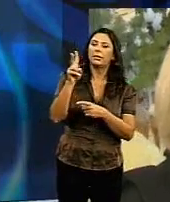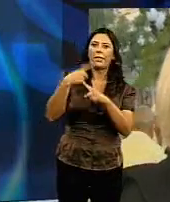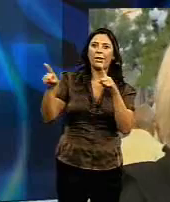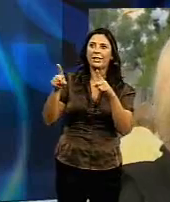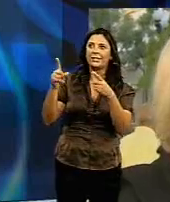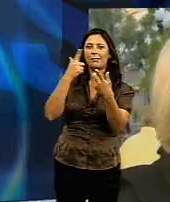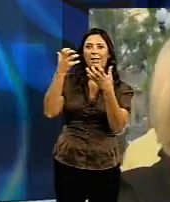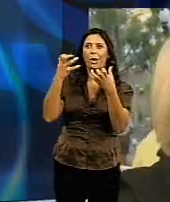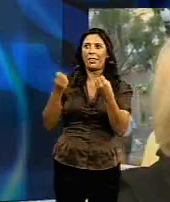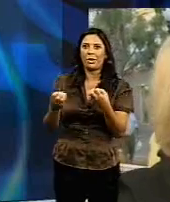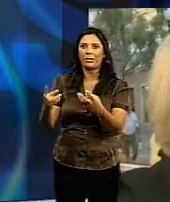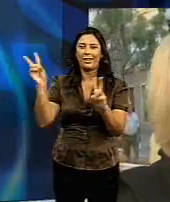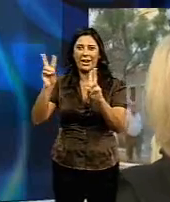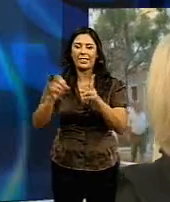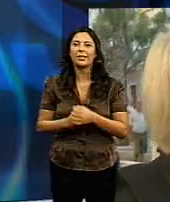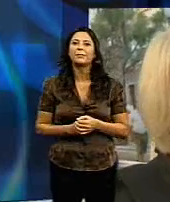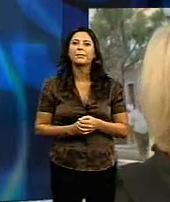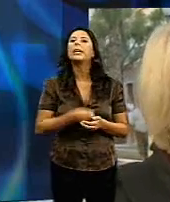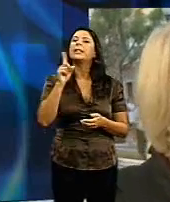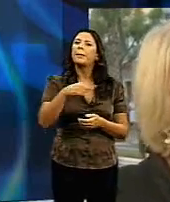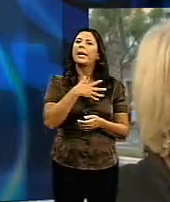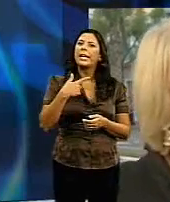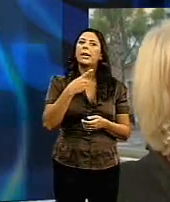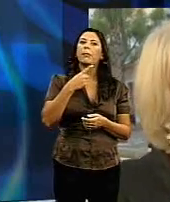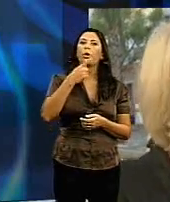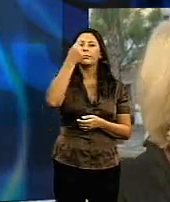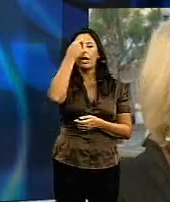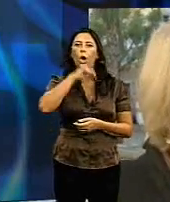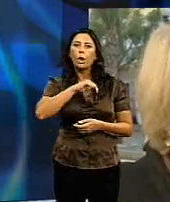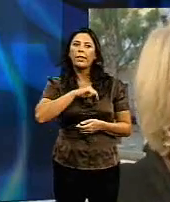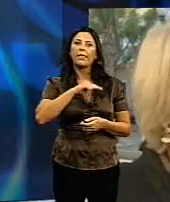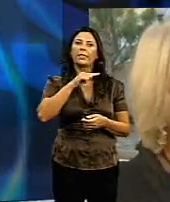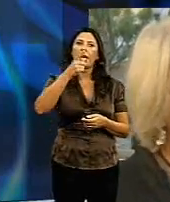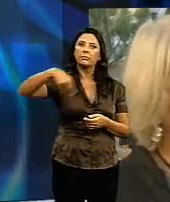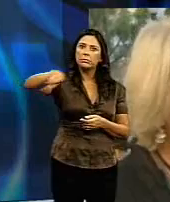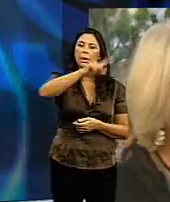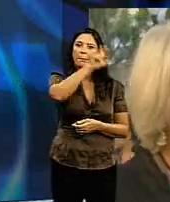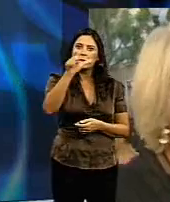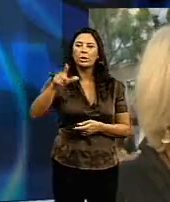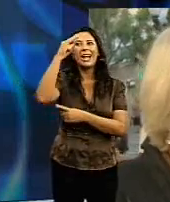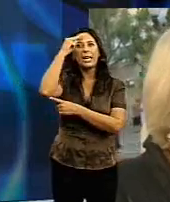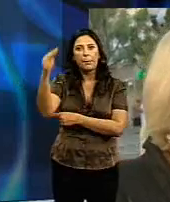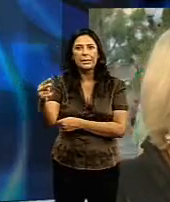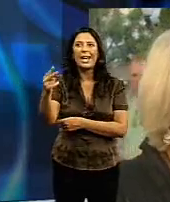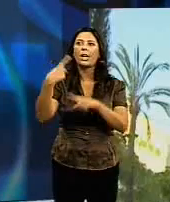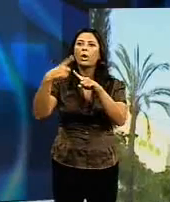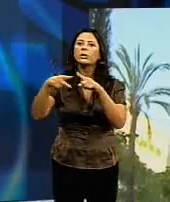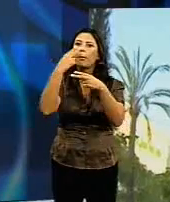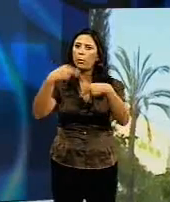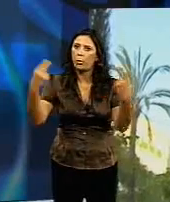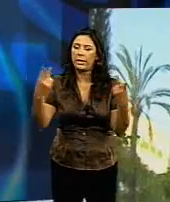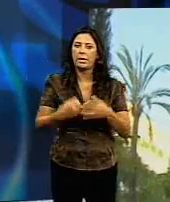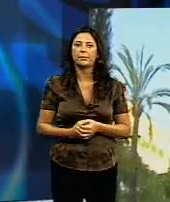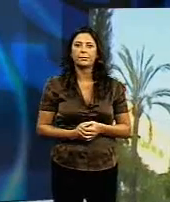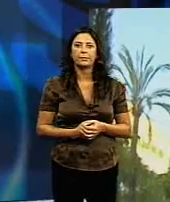jardines. Y también pretendemos crear una conciencia de respeto por parte de todo el mundo de lo público. Desde la